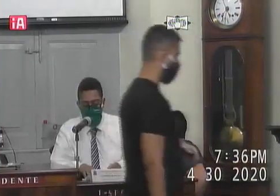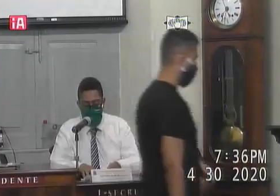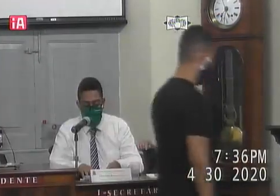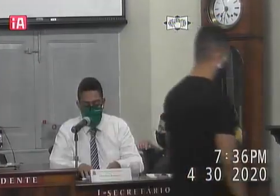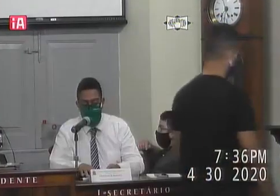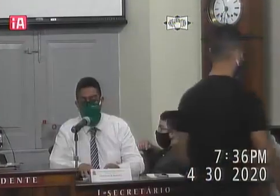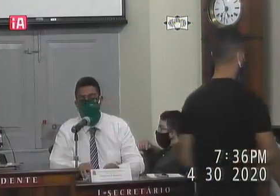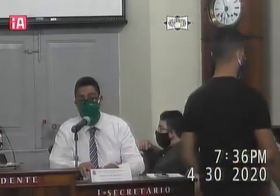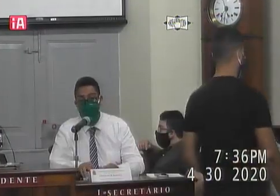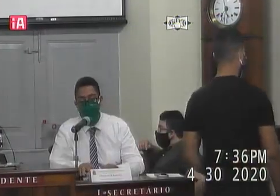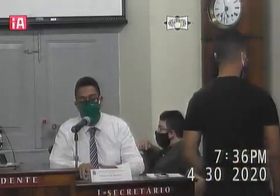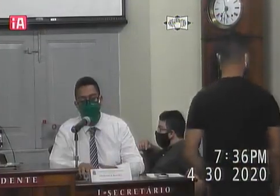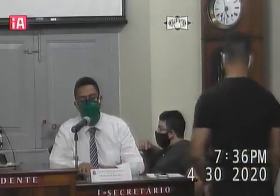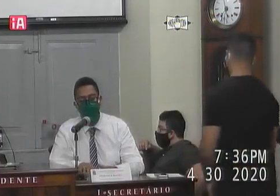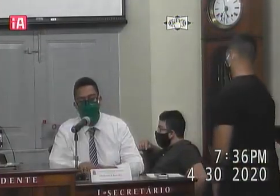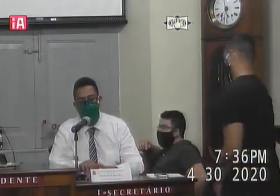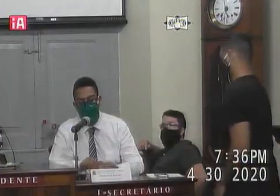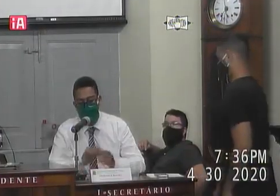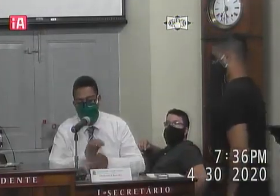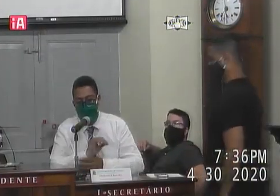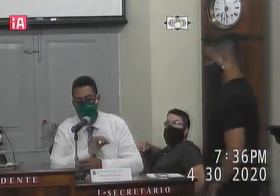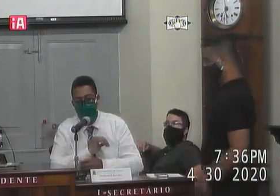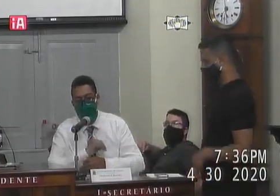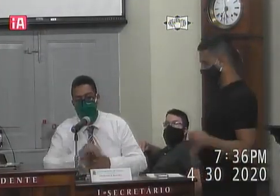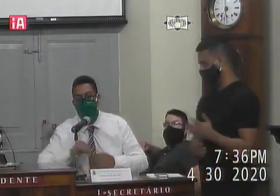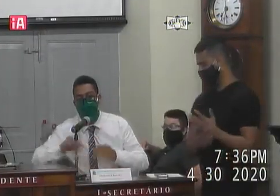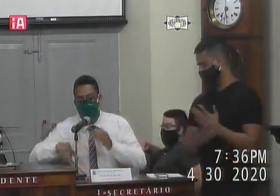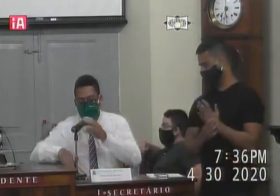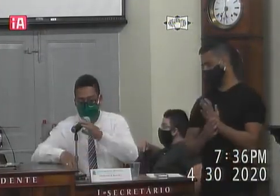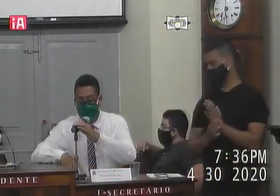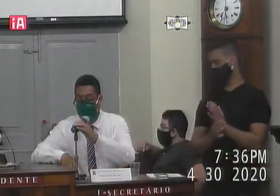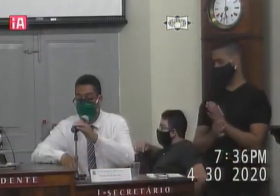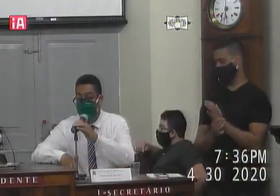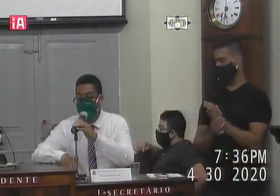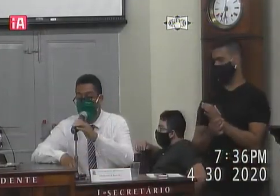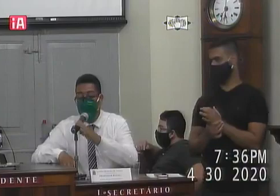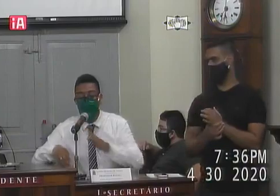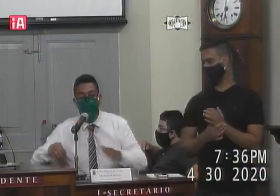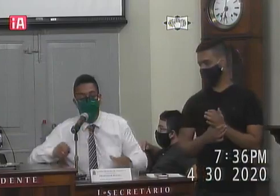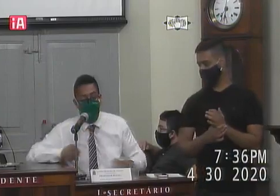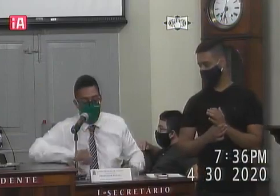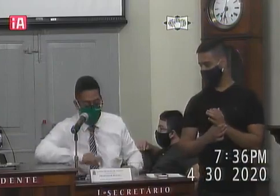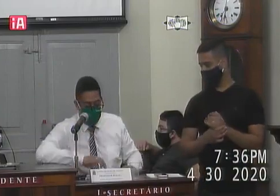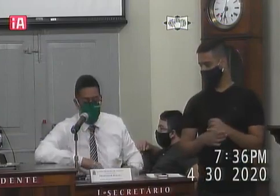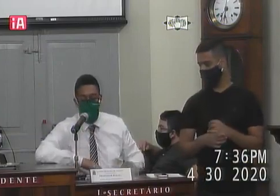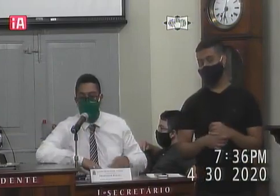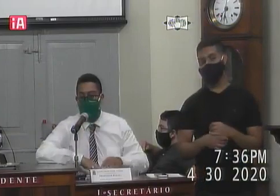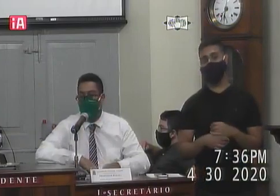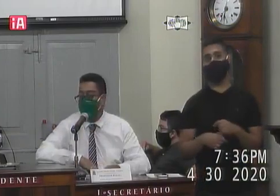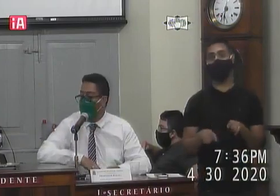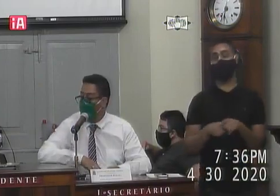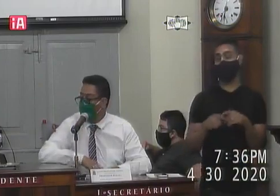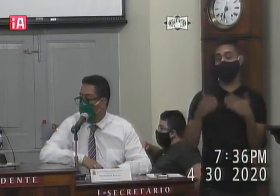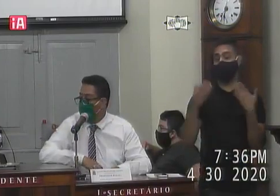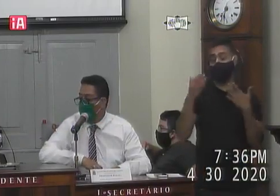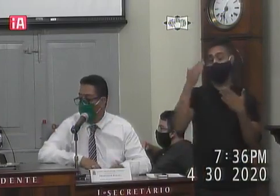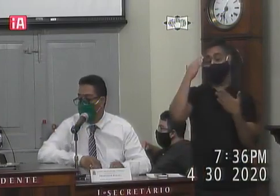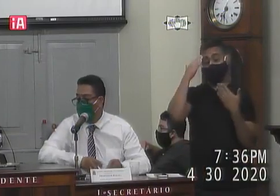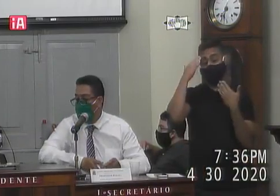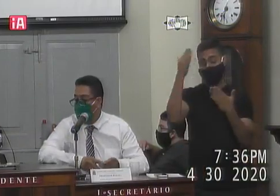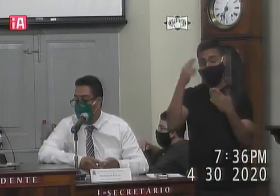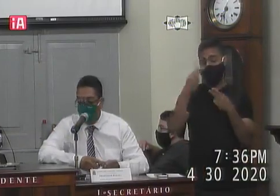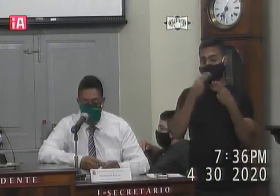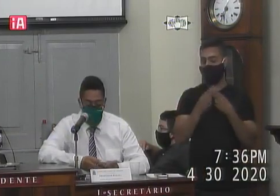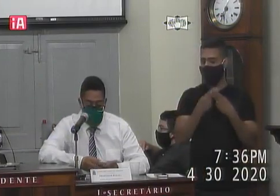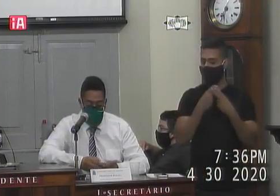Vocês fazem cada vez melhor esse acesso, essa transparência. Quero agradecer a paciência do vereador Pedro, que agora